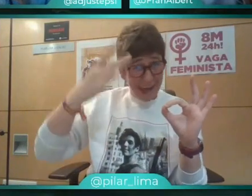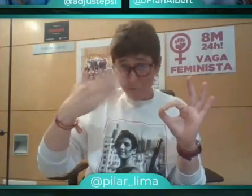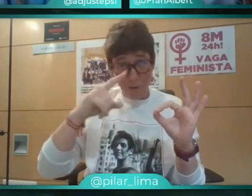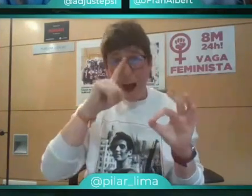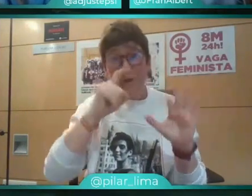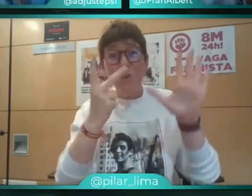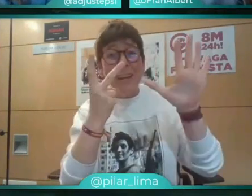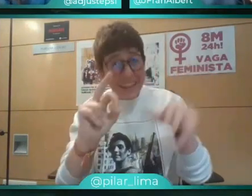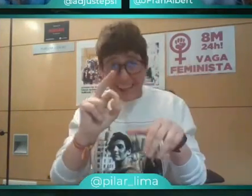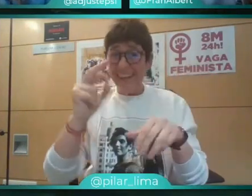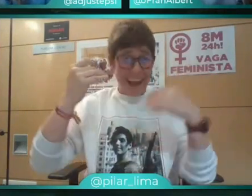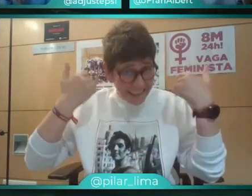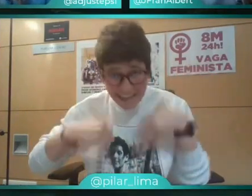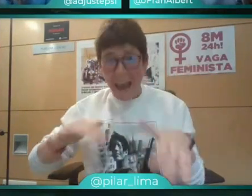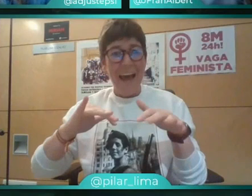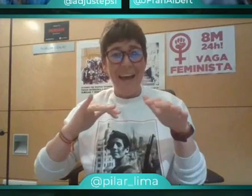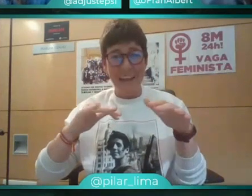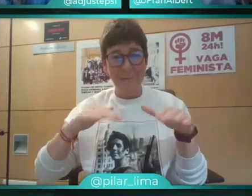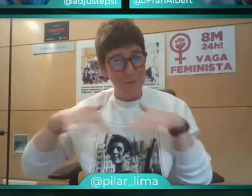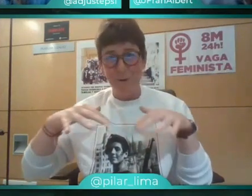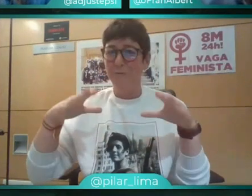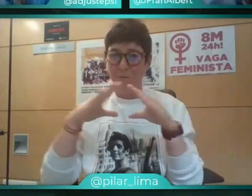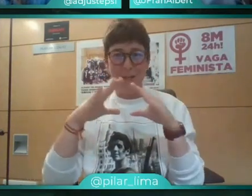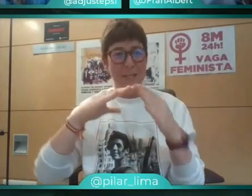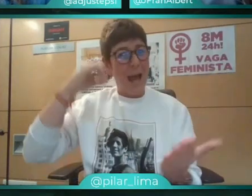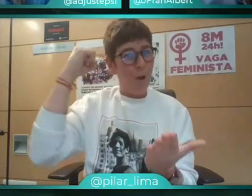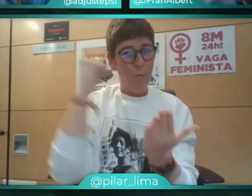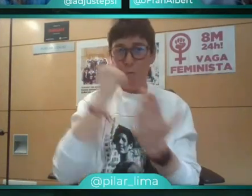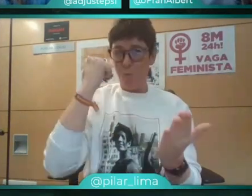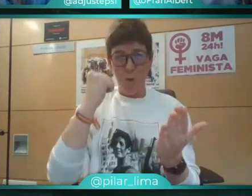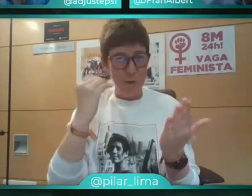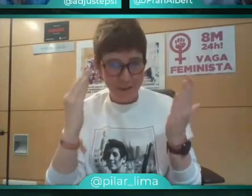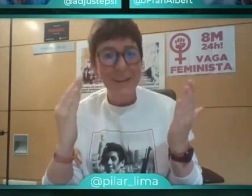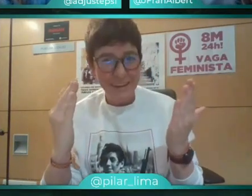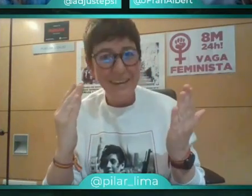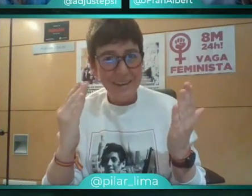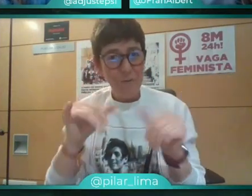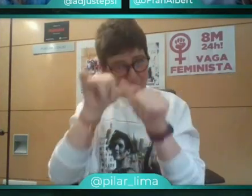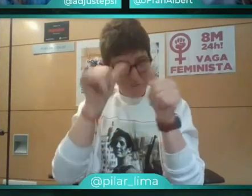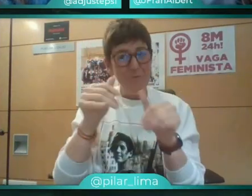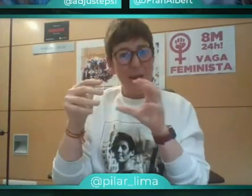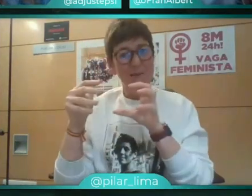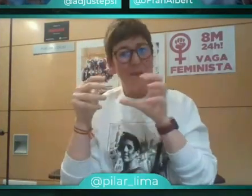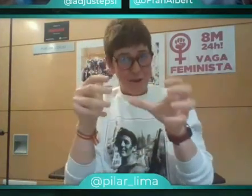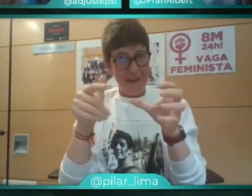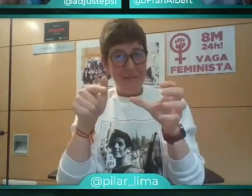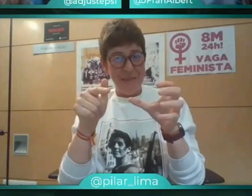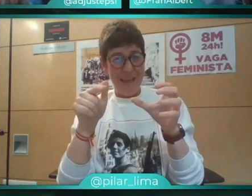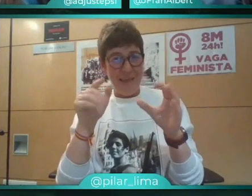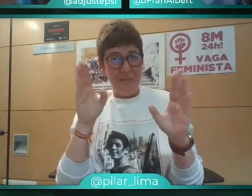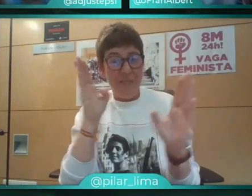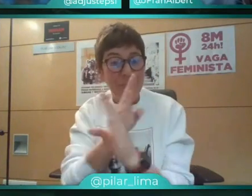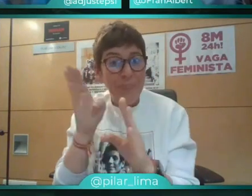la violación esta mañana de congreso de los diputados y no es un concepto que queene Montero Se ha inventado Es un término que